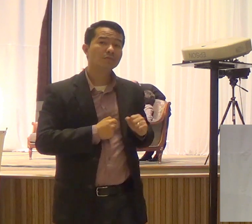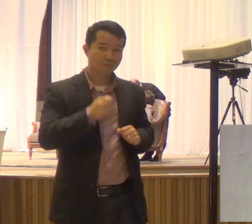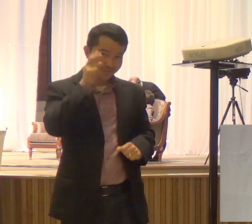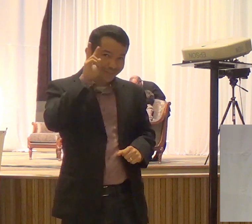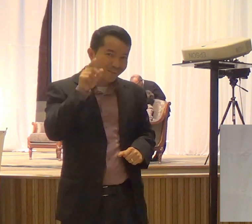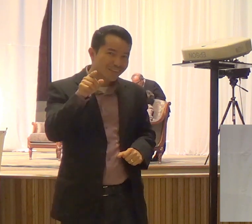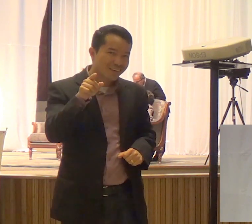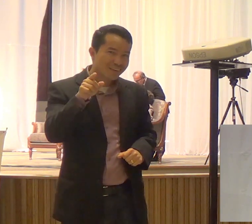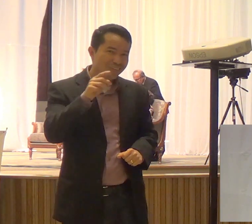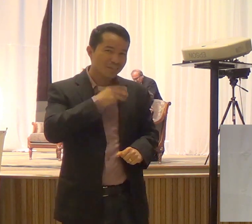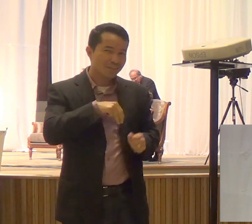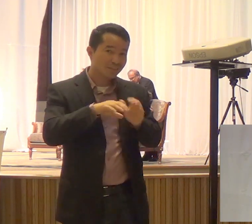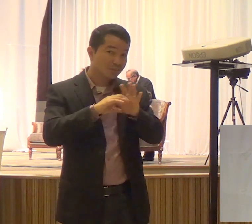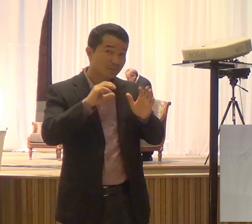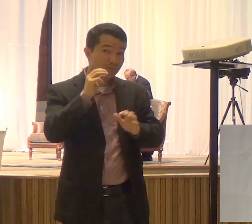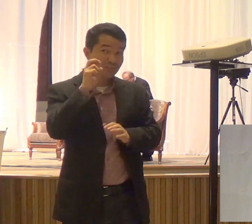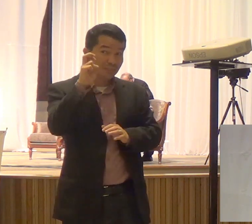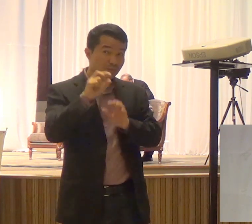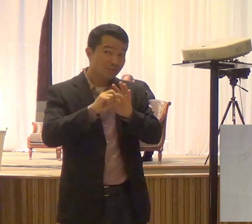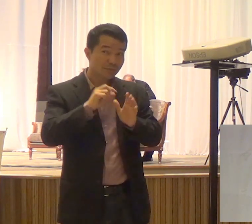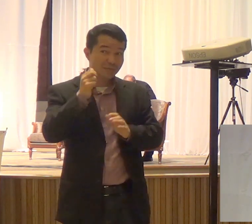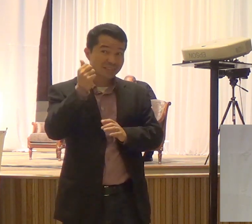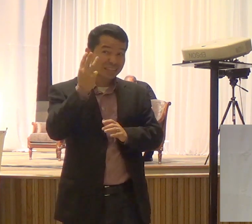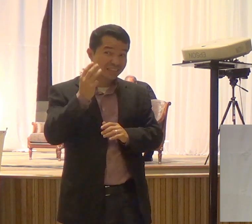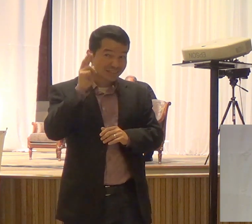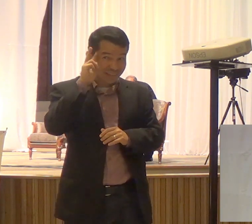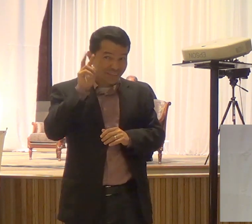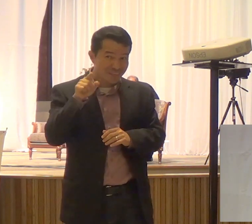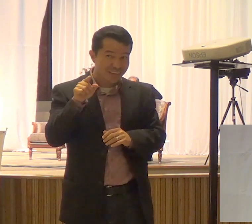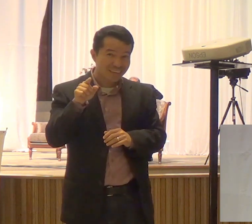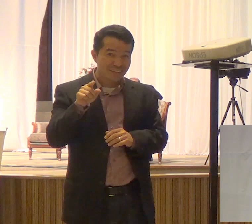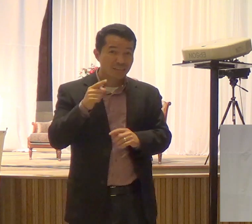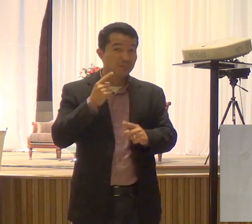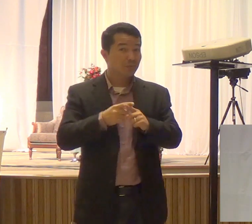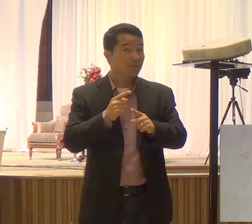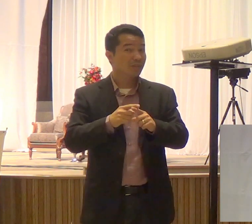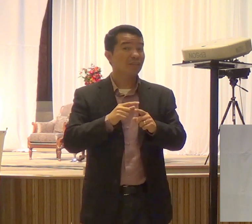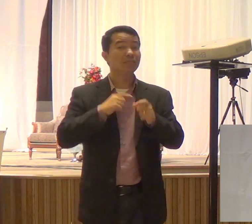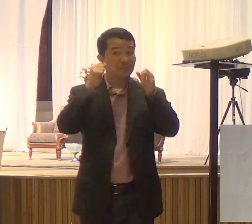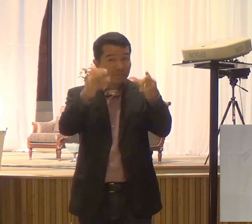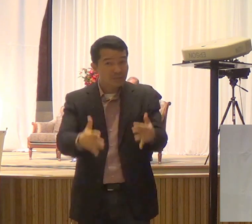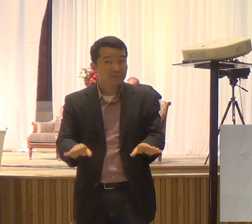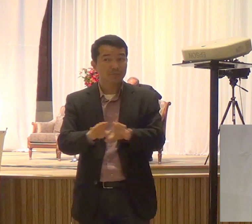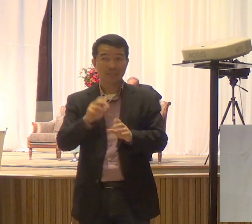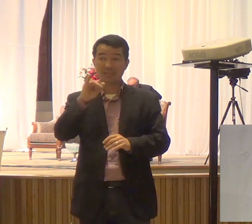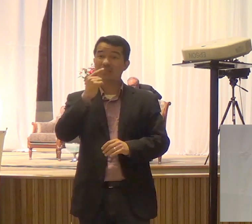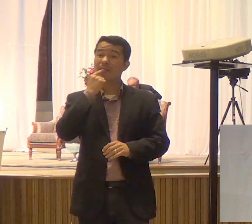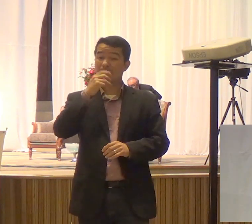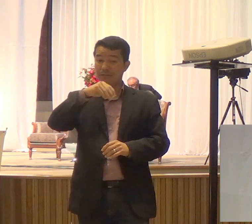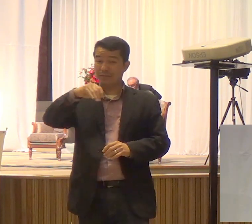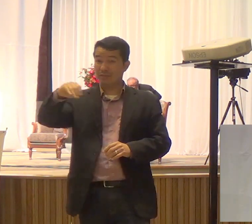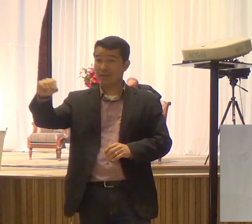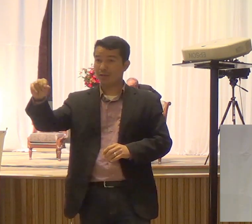Mas o mesmo texto vai dizer que se o sal não for bom para salgar, se o sal